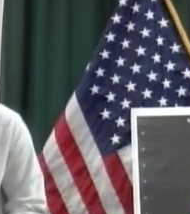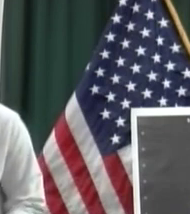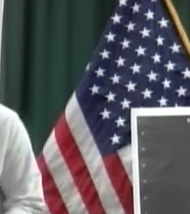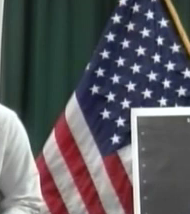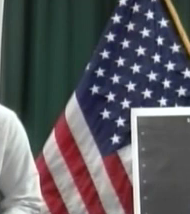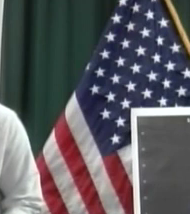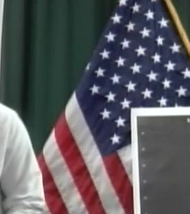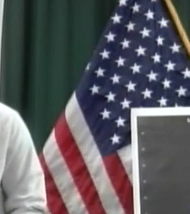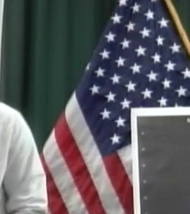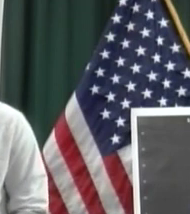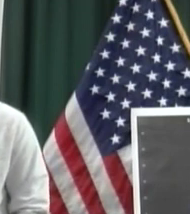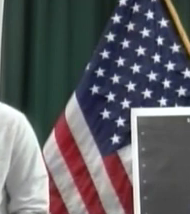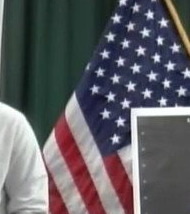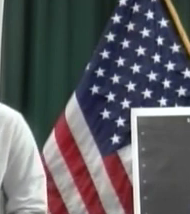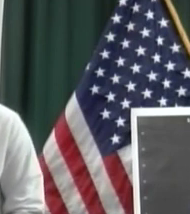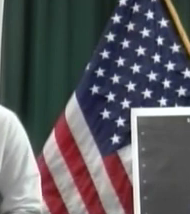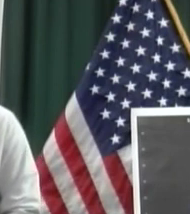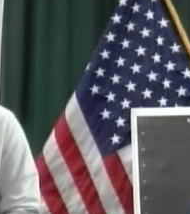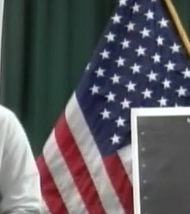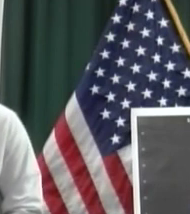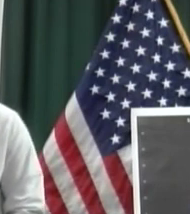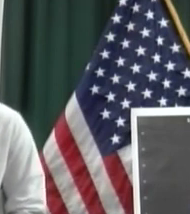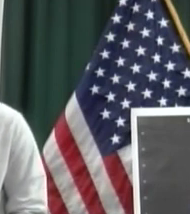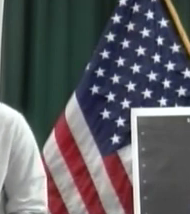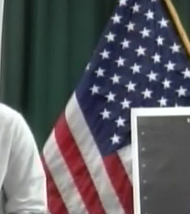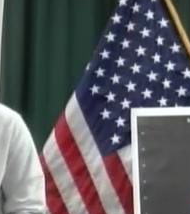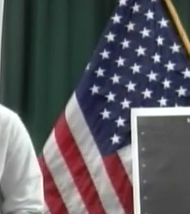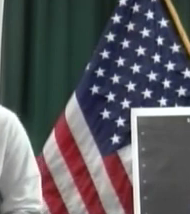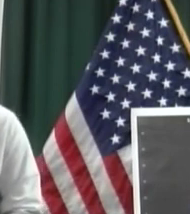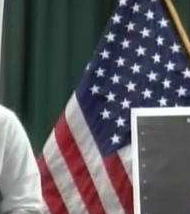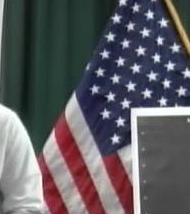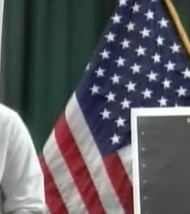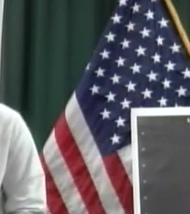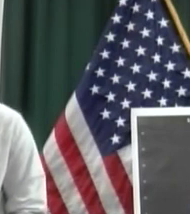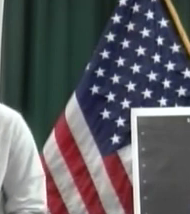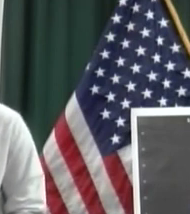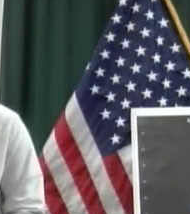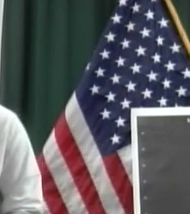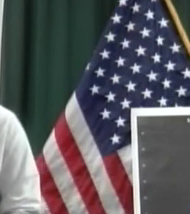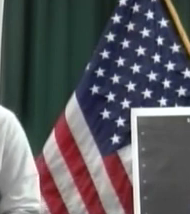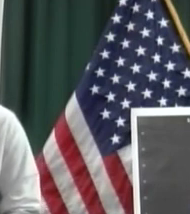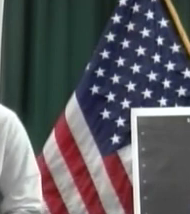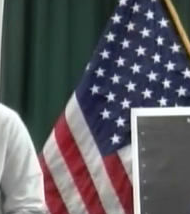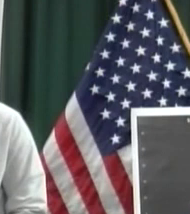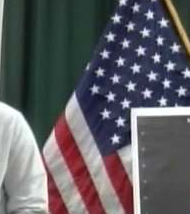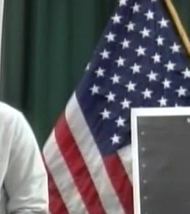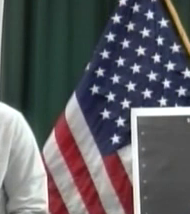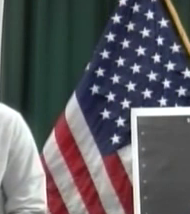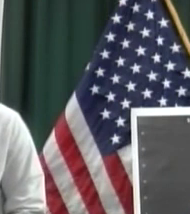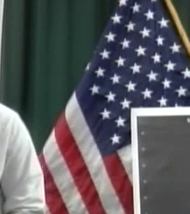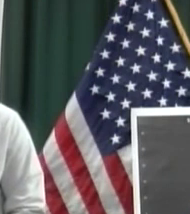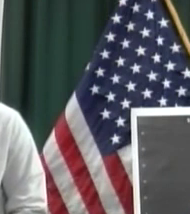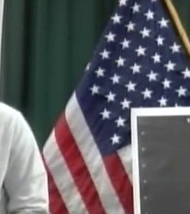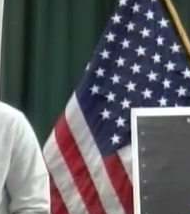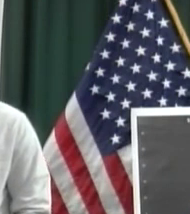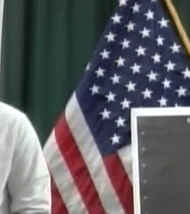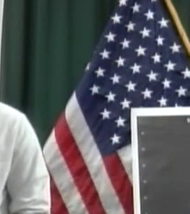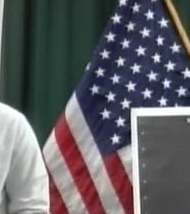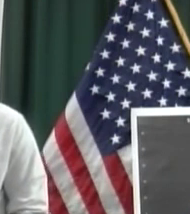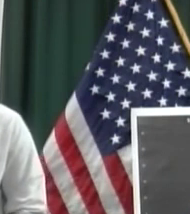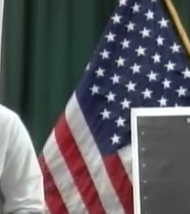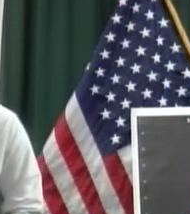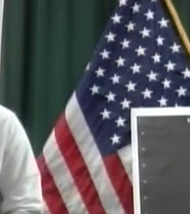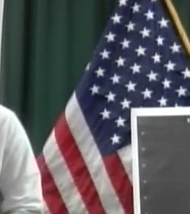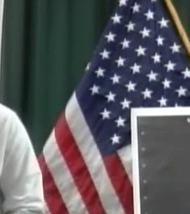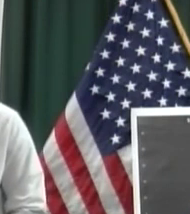Silvestre, que mencionó de tener cuidado este fin de semana en los lagos y si están afuera en los botes. Cualquiera que